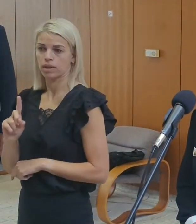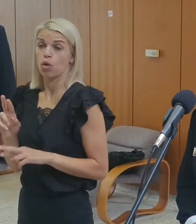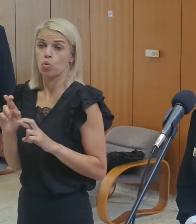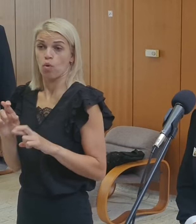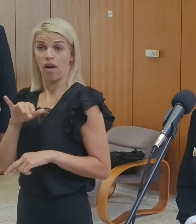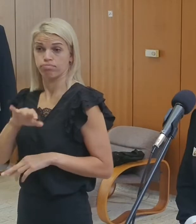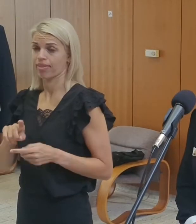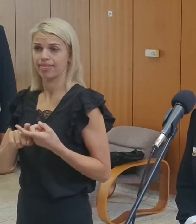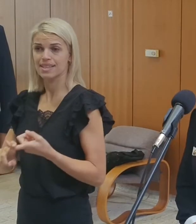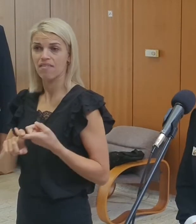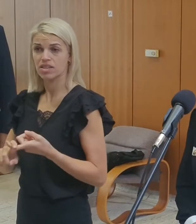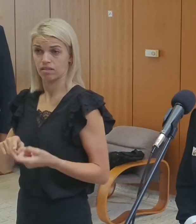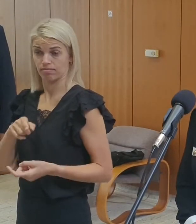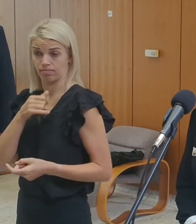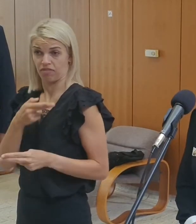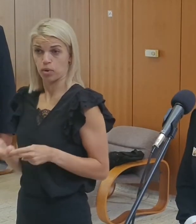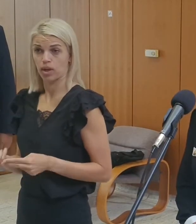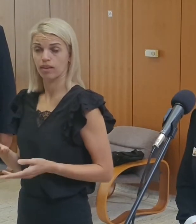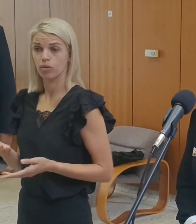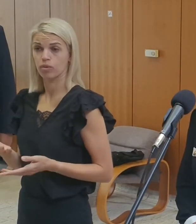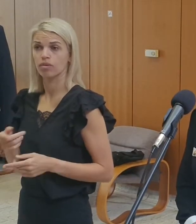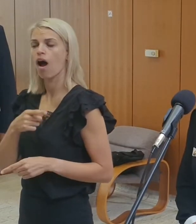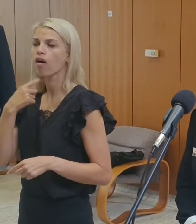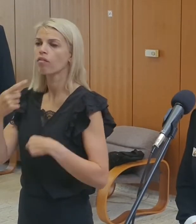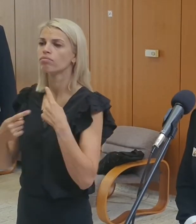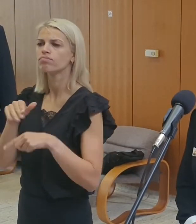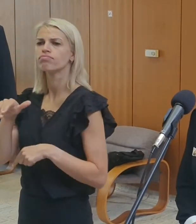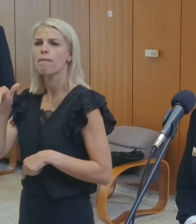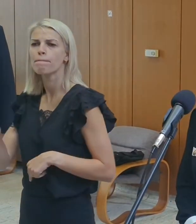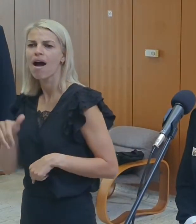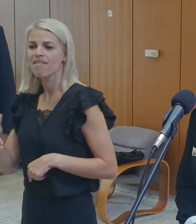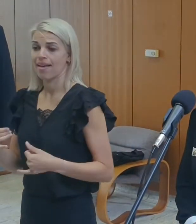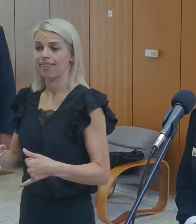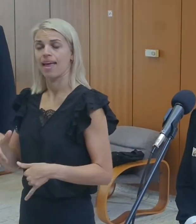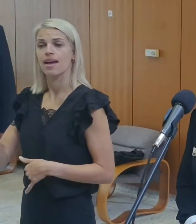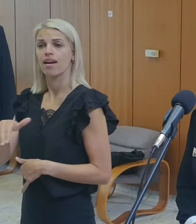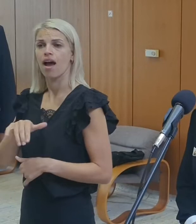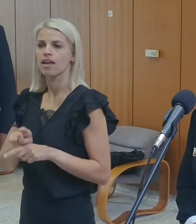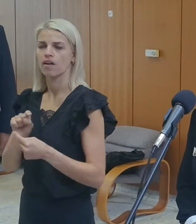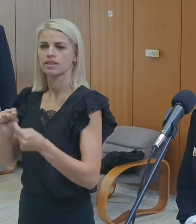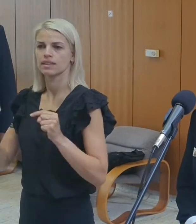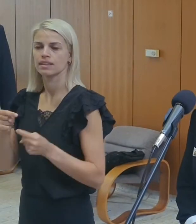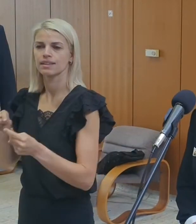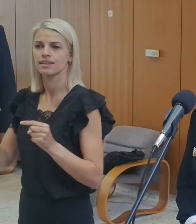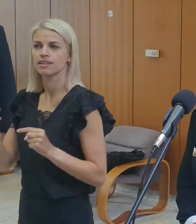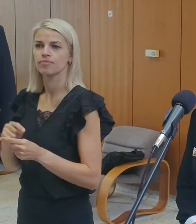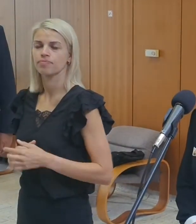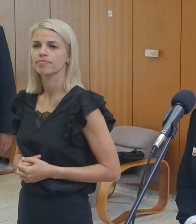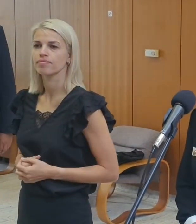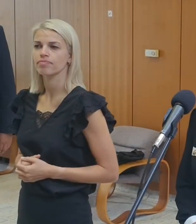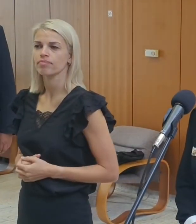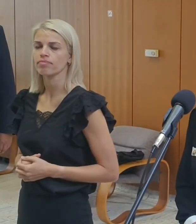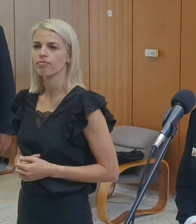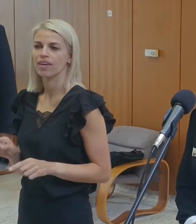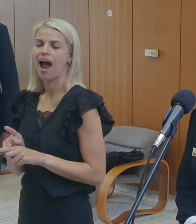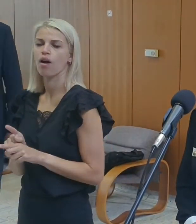nezávislé, je to v poriadku vyjadrovať sa takýmto spôsobom a hovoriť o tom, že a rozdielovať to bez toho, že by to bol nejaký súdny názor a že